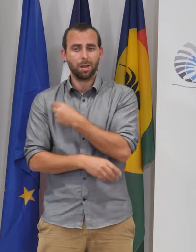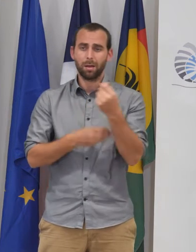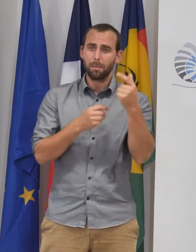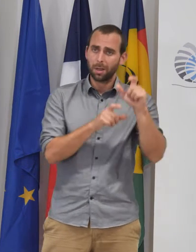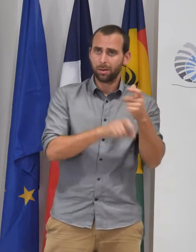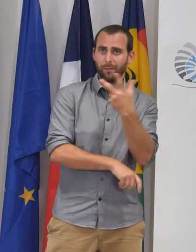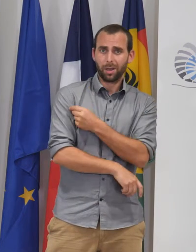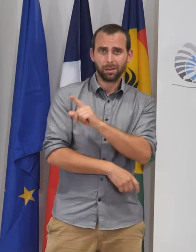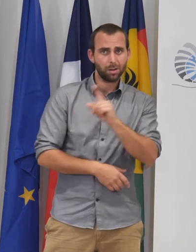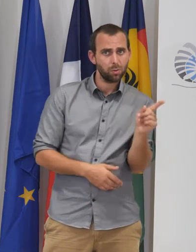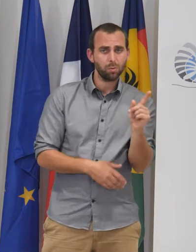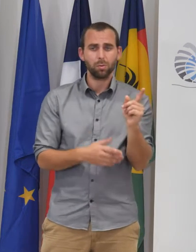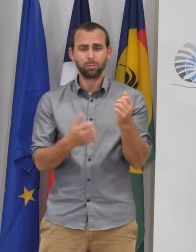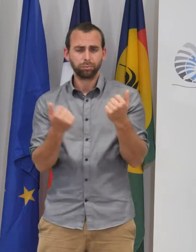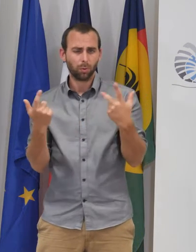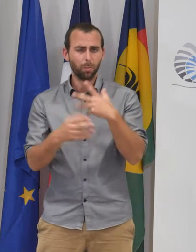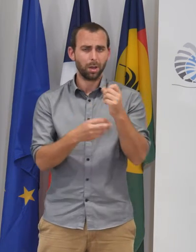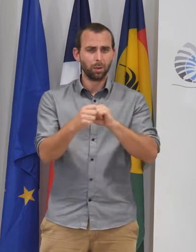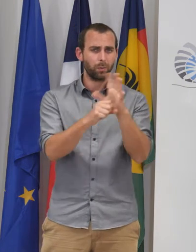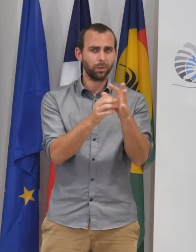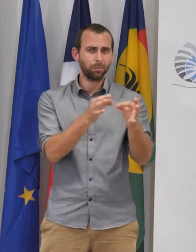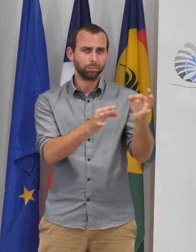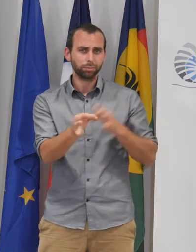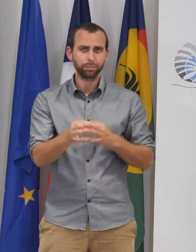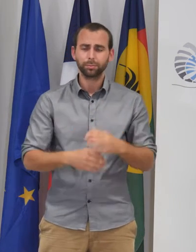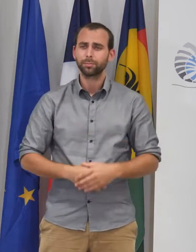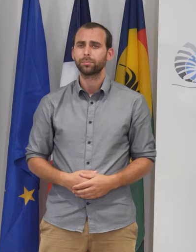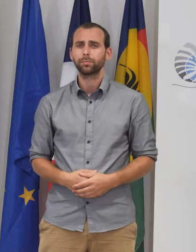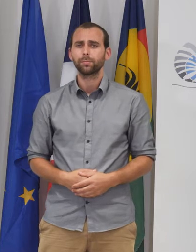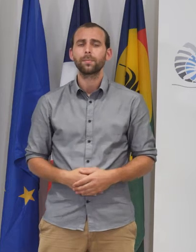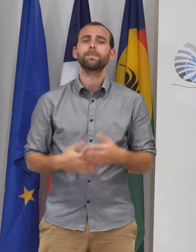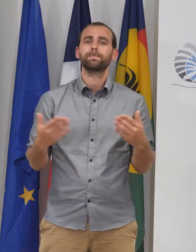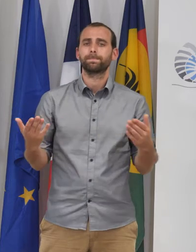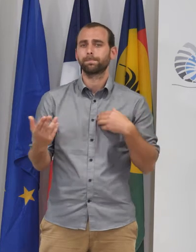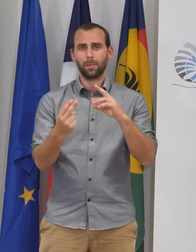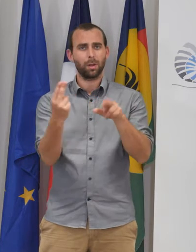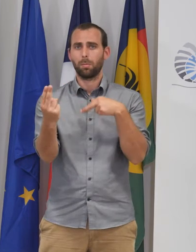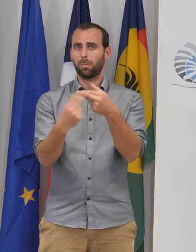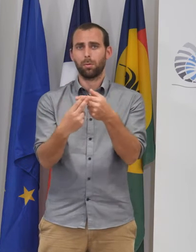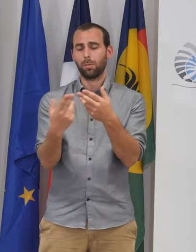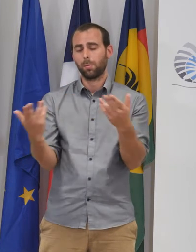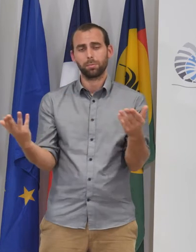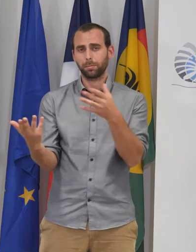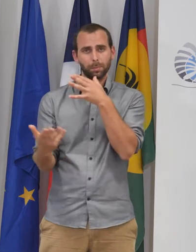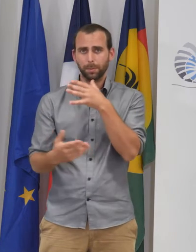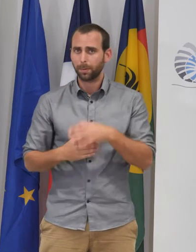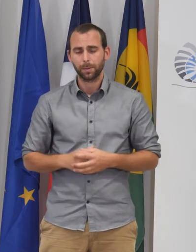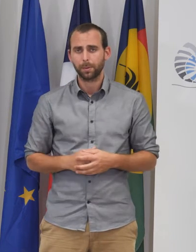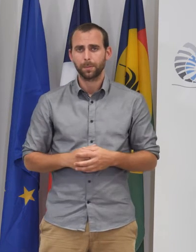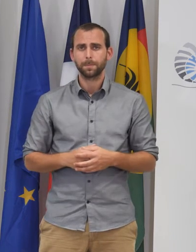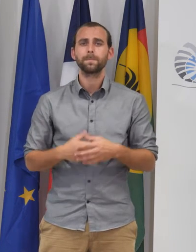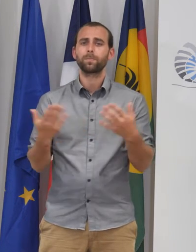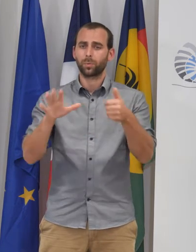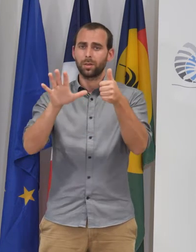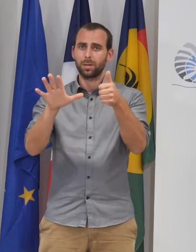qu'on a actuellement, alors même si ce n'est pas actualisé, un ordre de grandeur peut-être. Je ne peux pas vous dire, je n'ai pas d'ordre de grandeur. Tout ce que je peux vous dire, c'est que les